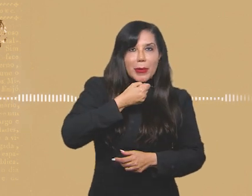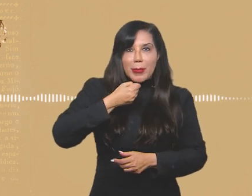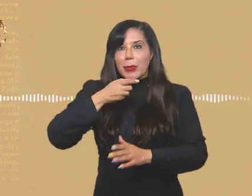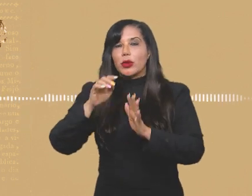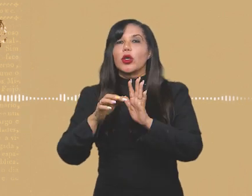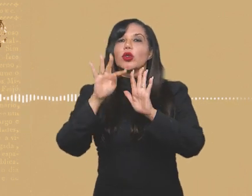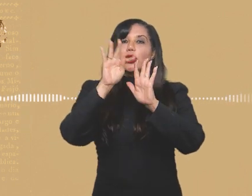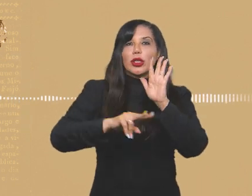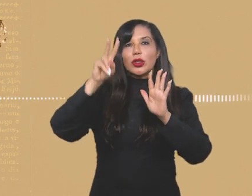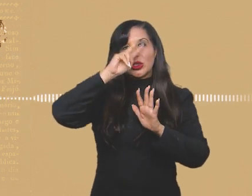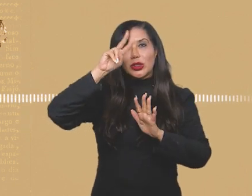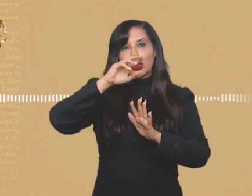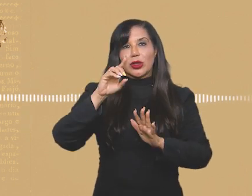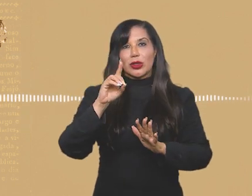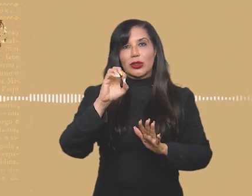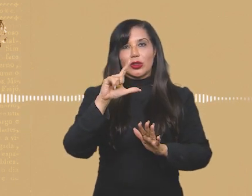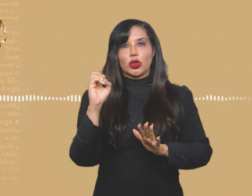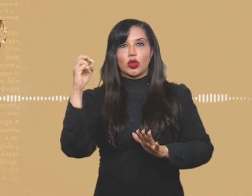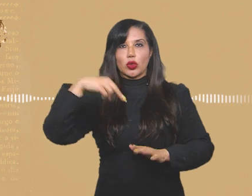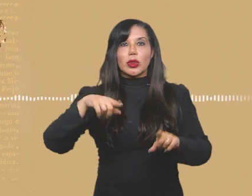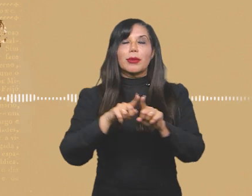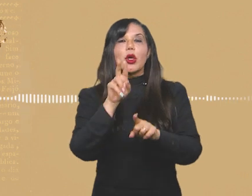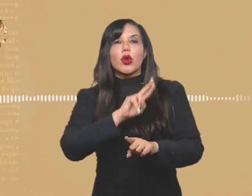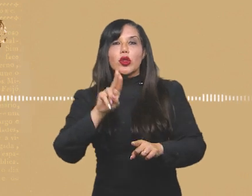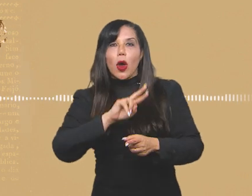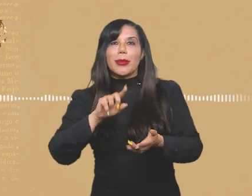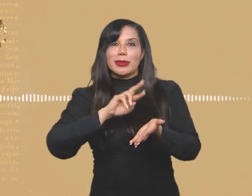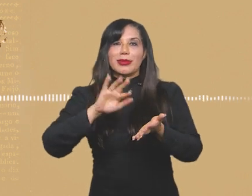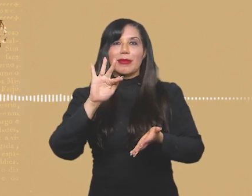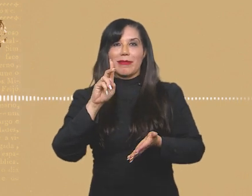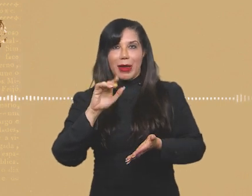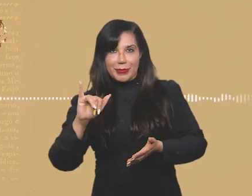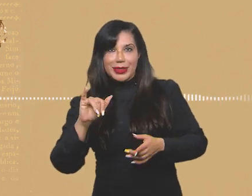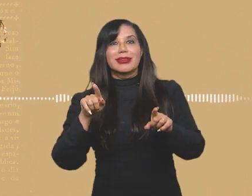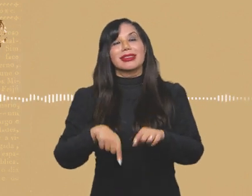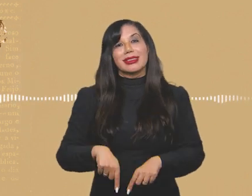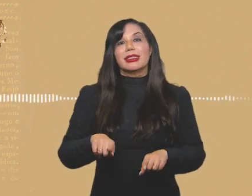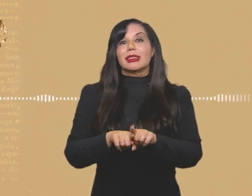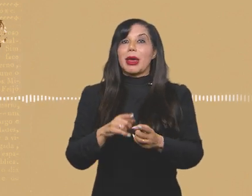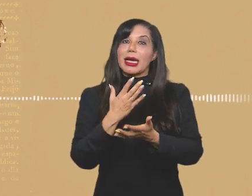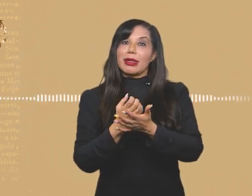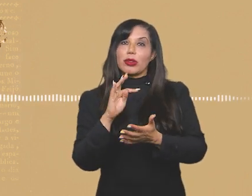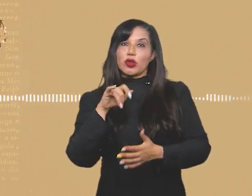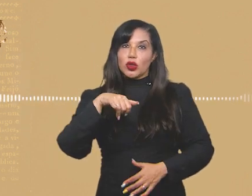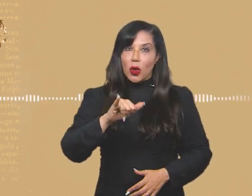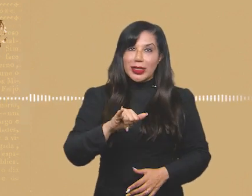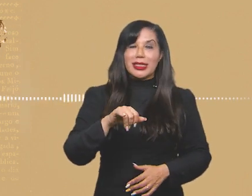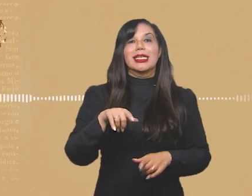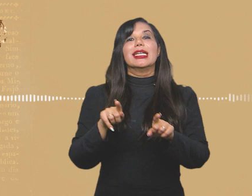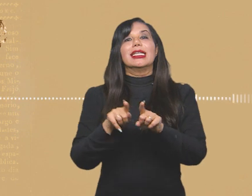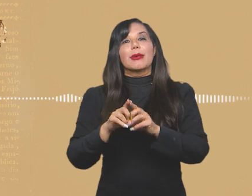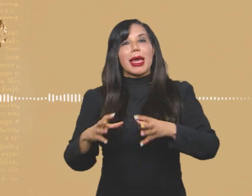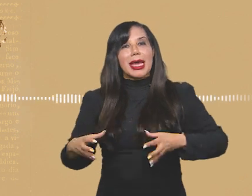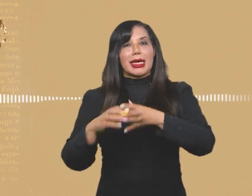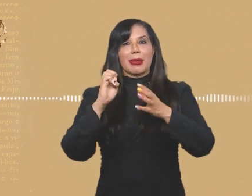textos históricos foi feita por Dilson Santa Fé e a dos nomes dos periódicos por Fabiana Sampaio. Gravação de Tony